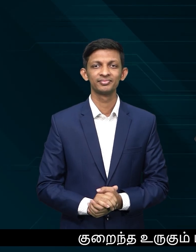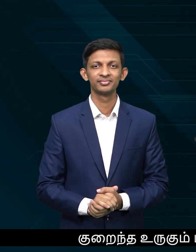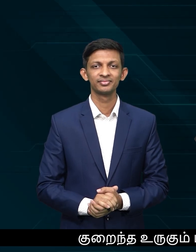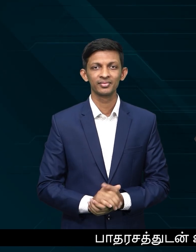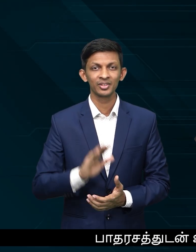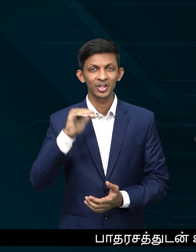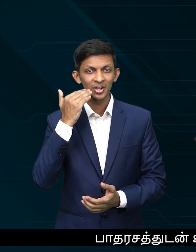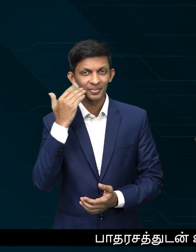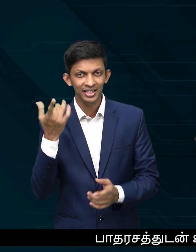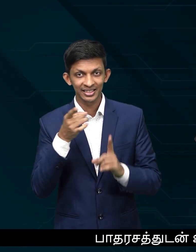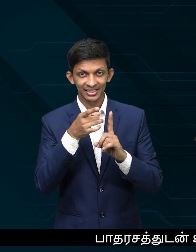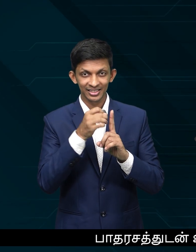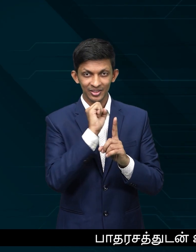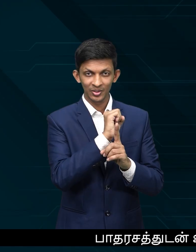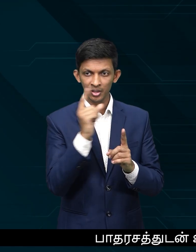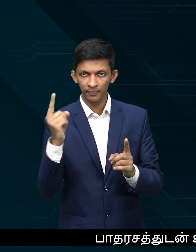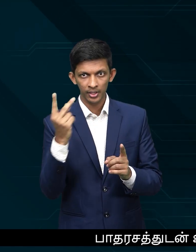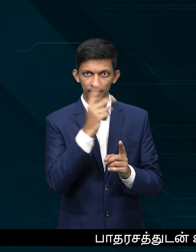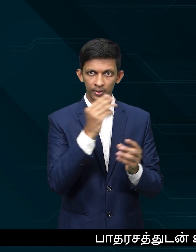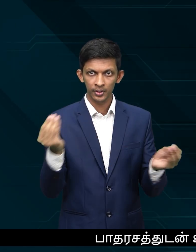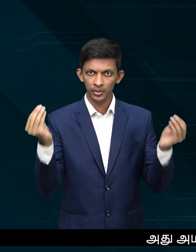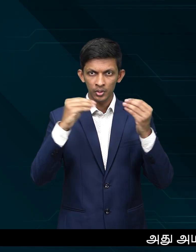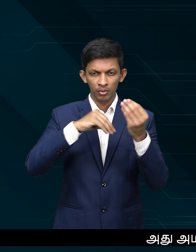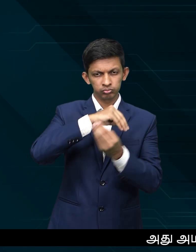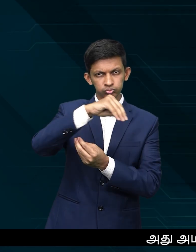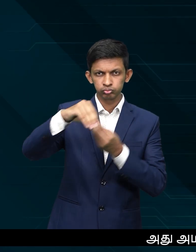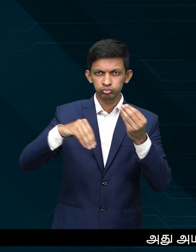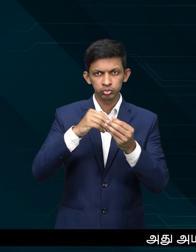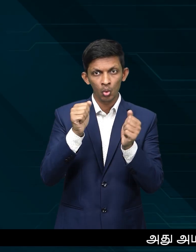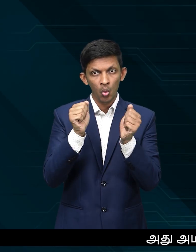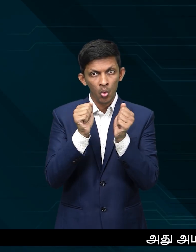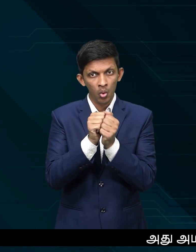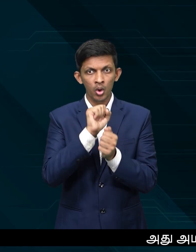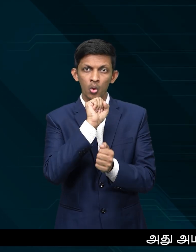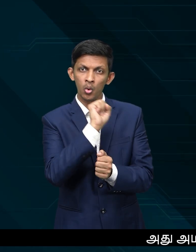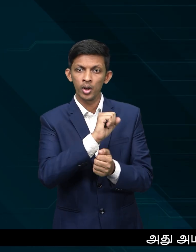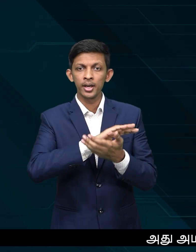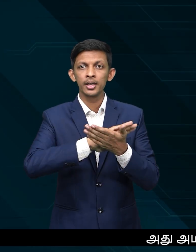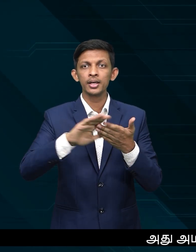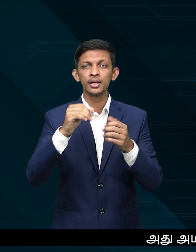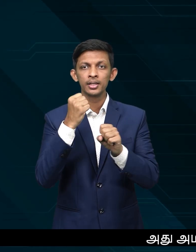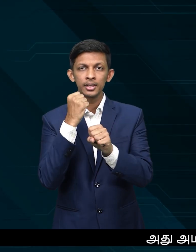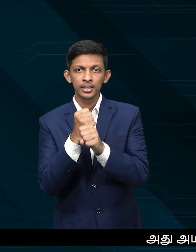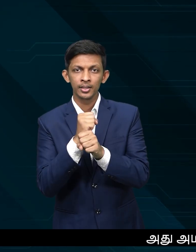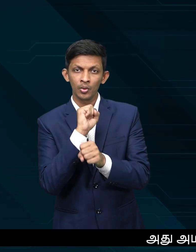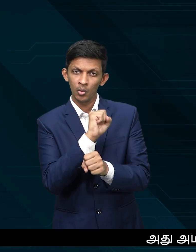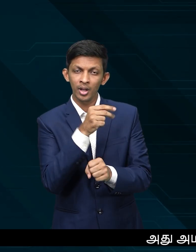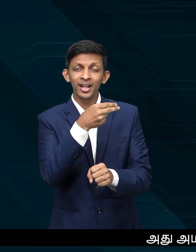கொண்டுள்ளது. பாதரசத்துடன் உலோகம் கலக்கும்போது அது இரசக்கலவை எனப்படும்.